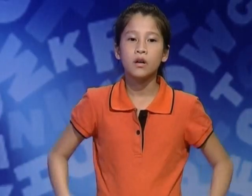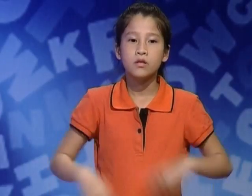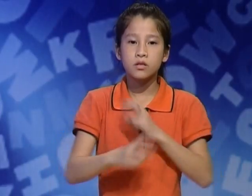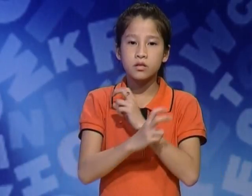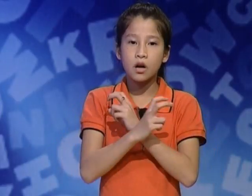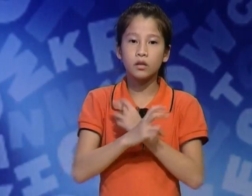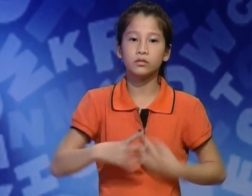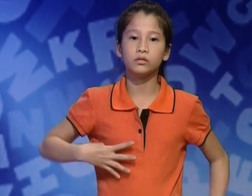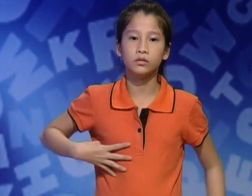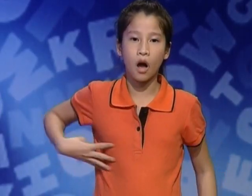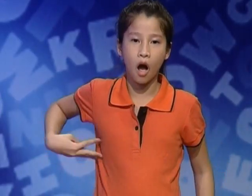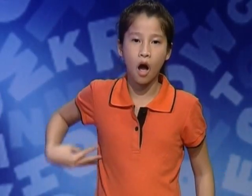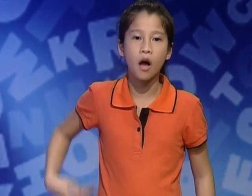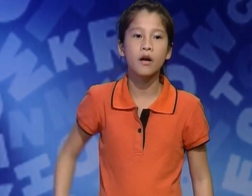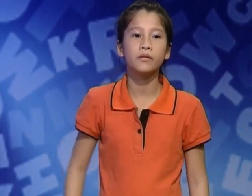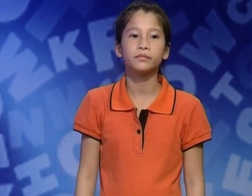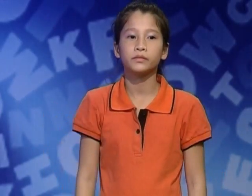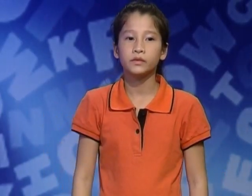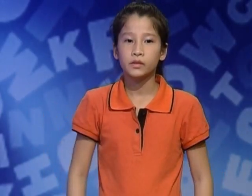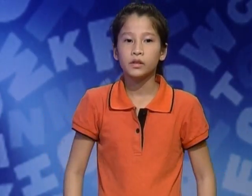Bạn nhớ được ký hiệu xương sườn nữa đấy.